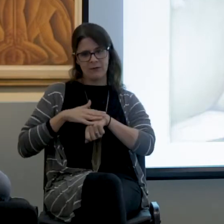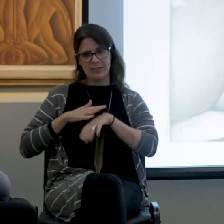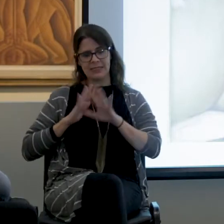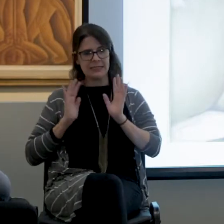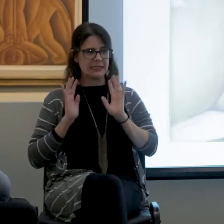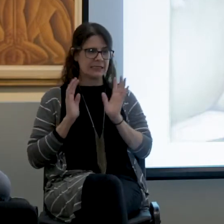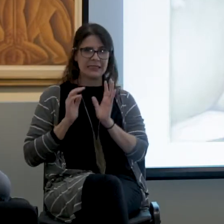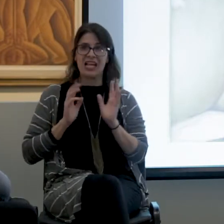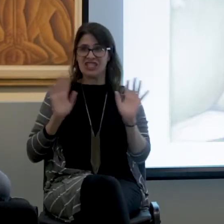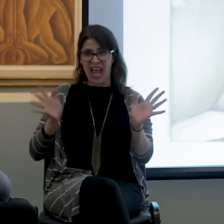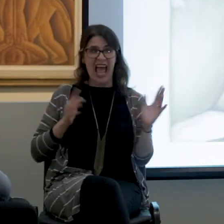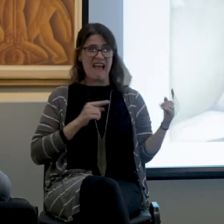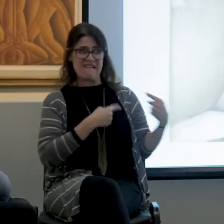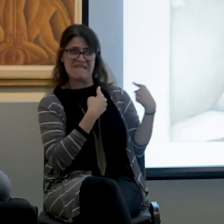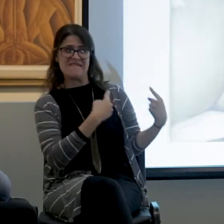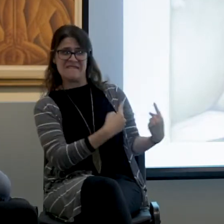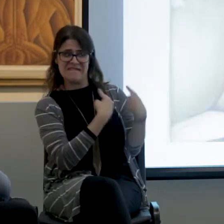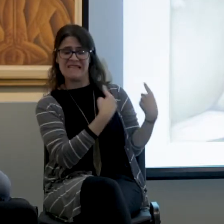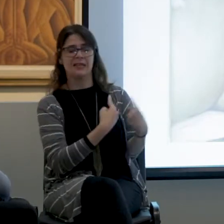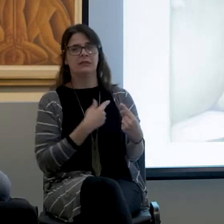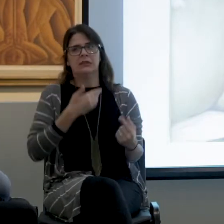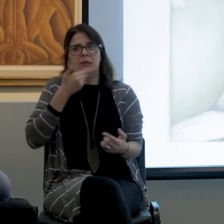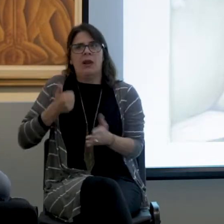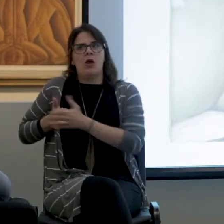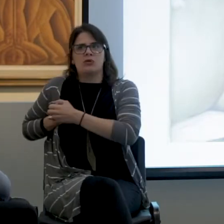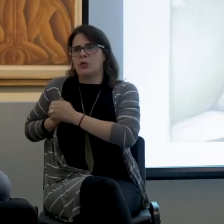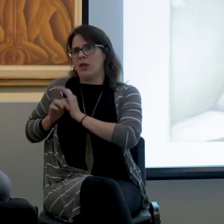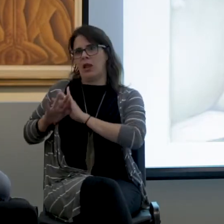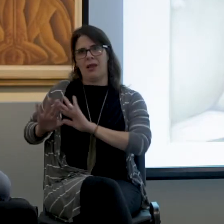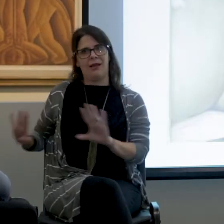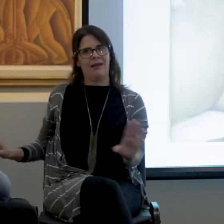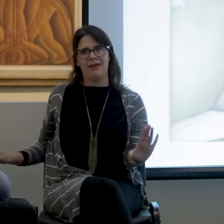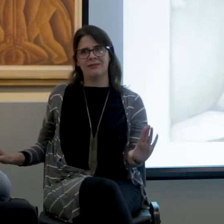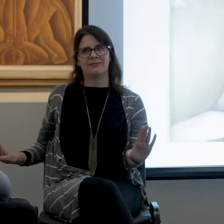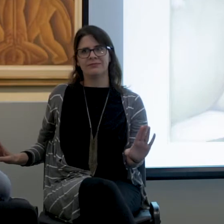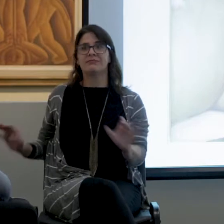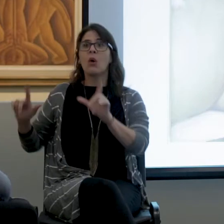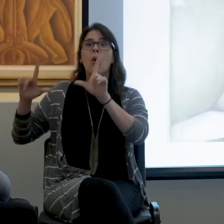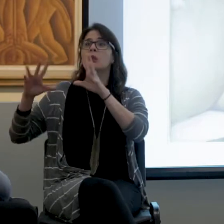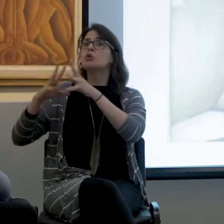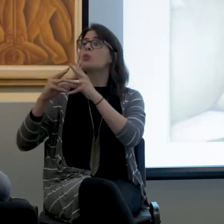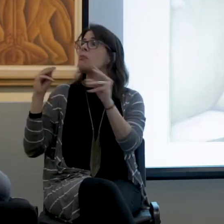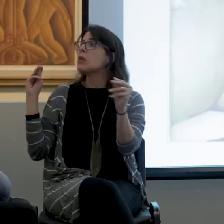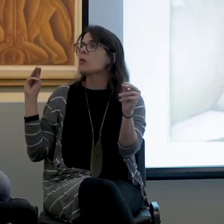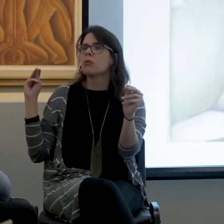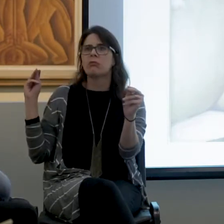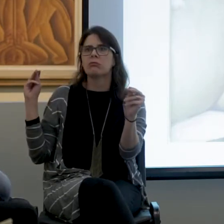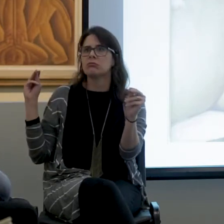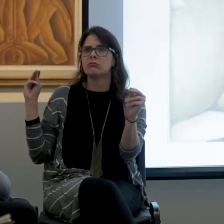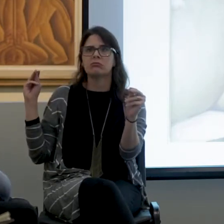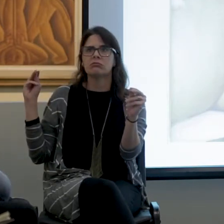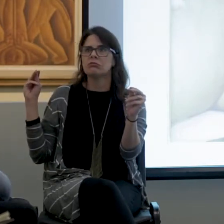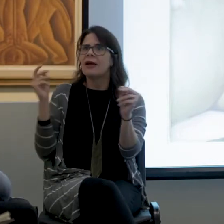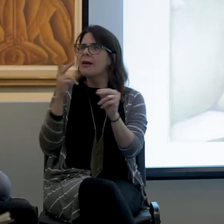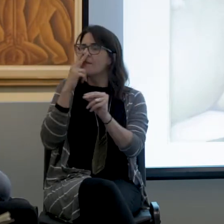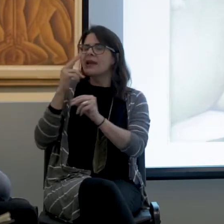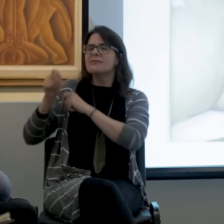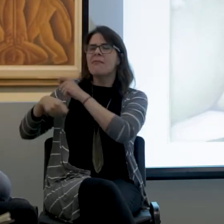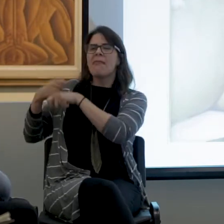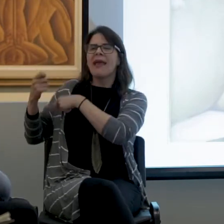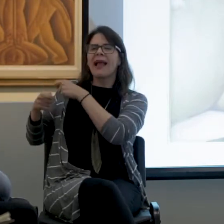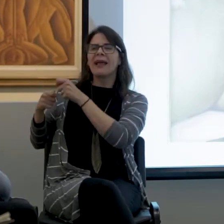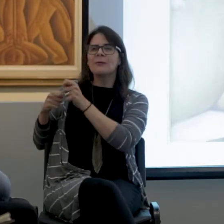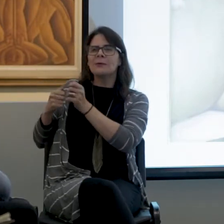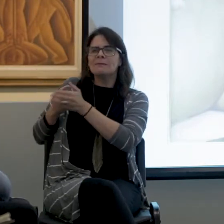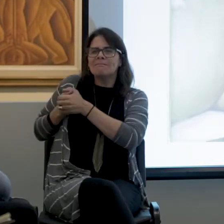de extrema esquerda e tal, a coisa ficou mais feia. E o quadro sumiu, caiu dentro de um mercado negro. E